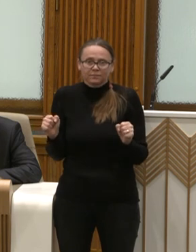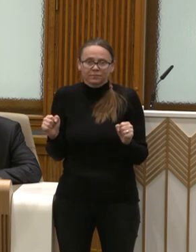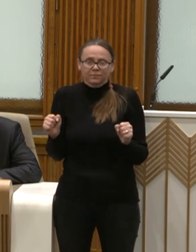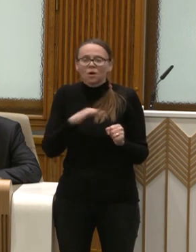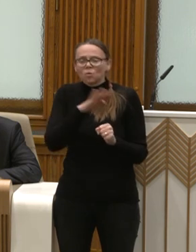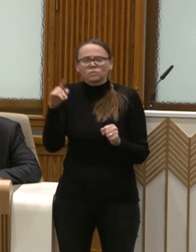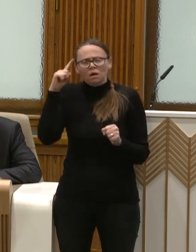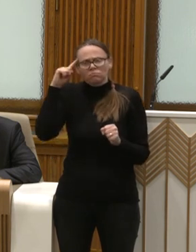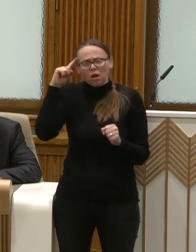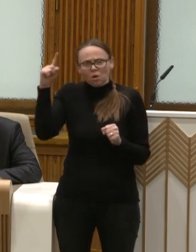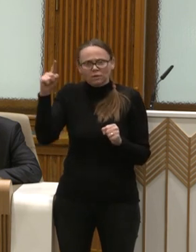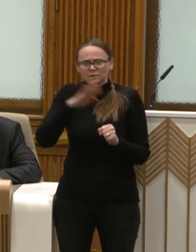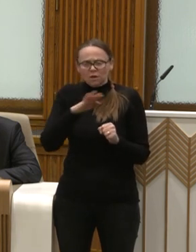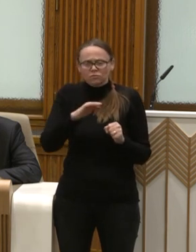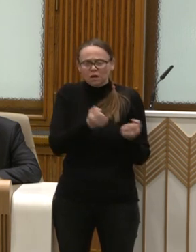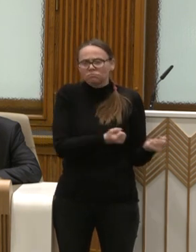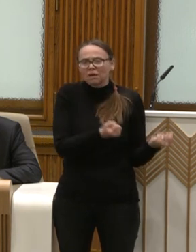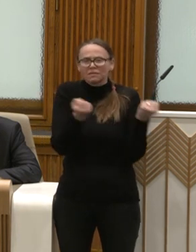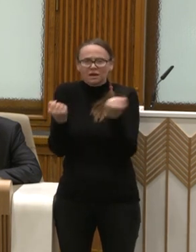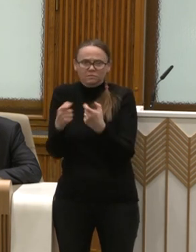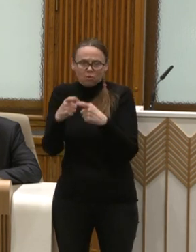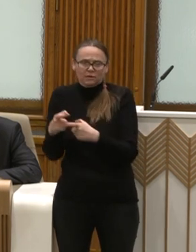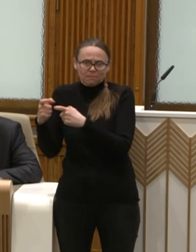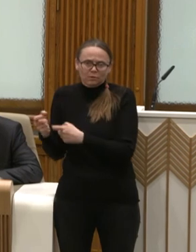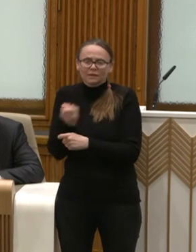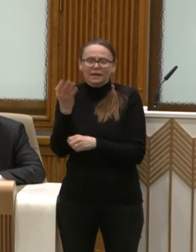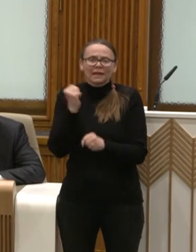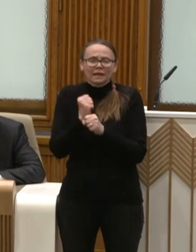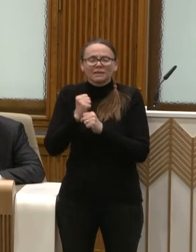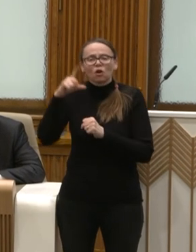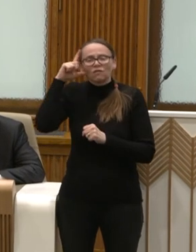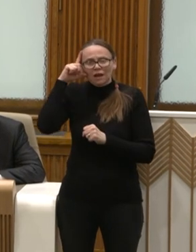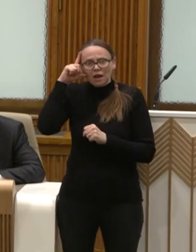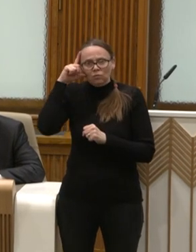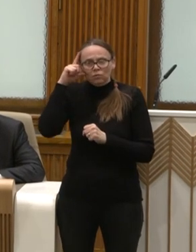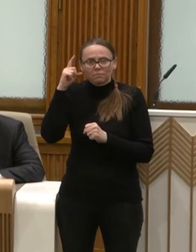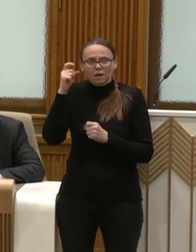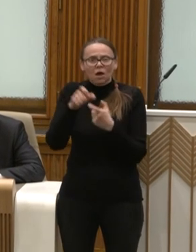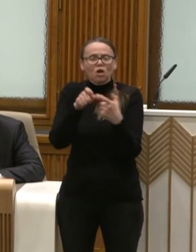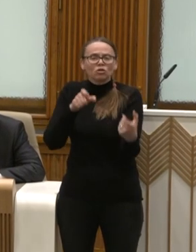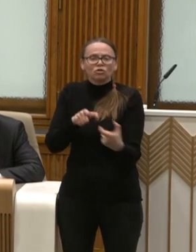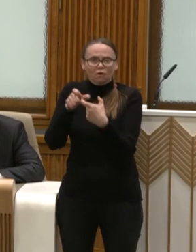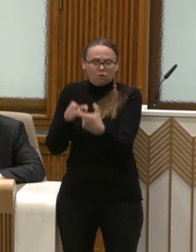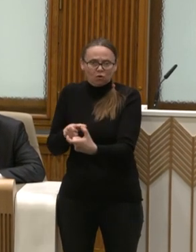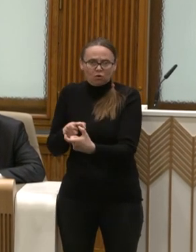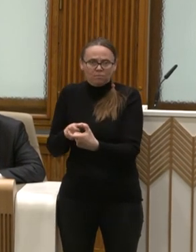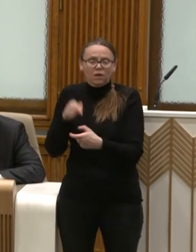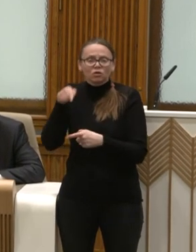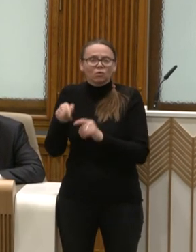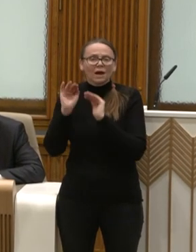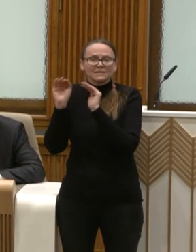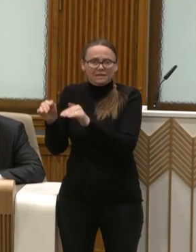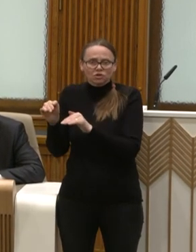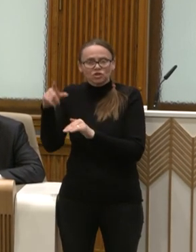vsa logistika, ne, vsa transportna podjetja, kjer je delo v glavnem z tovorom. Ne. Tukaj je